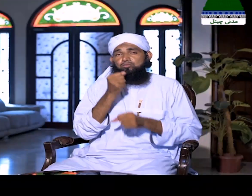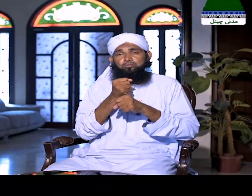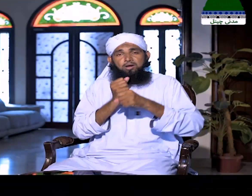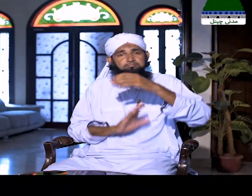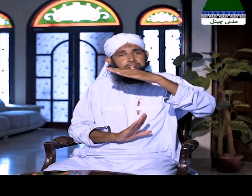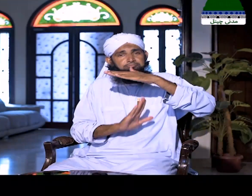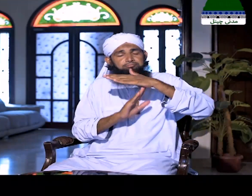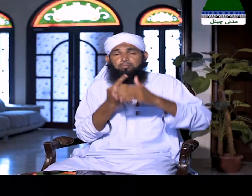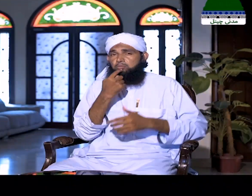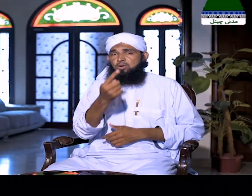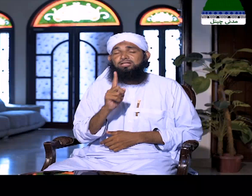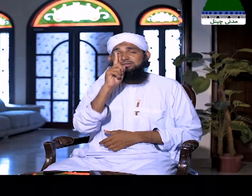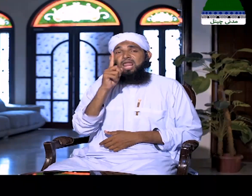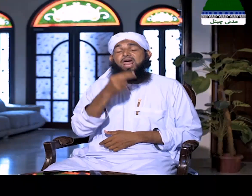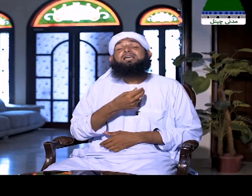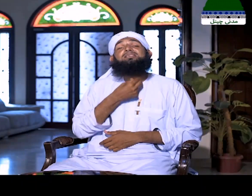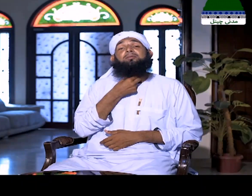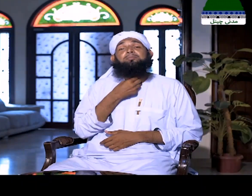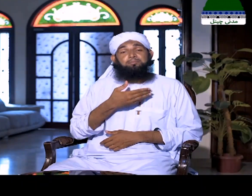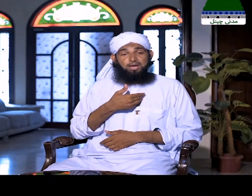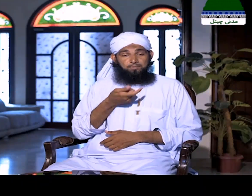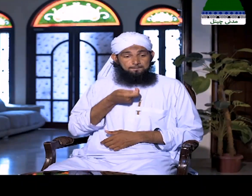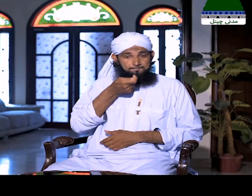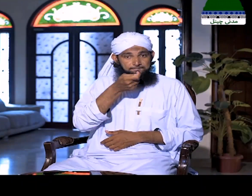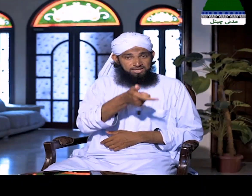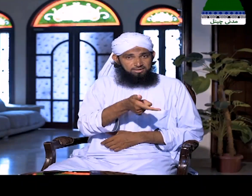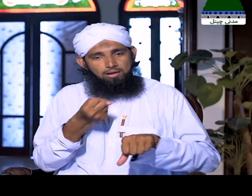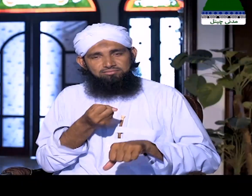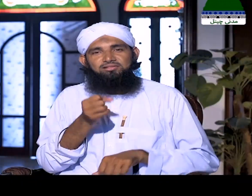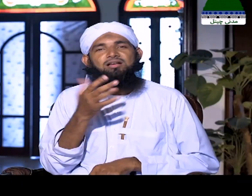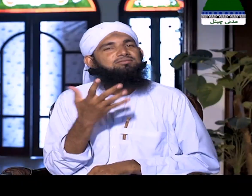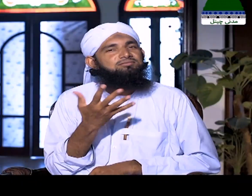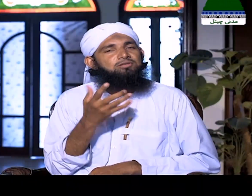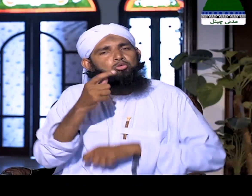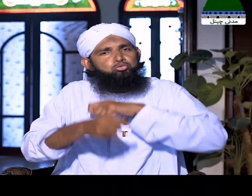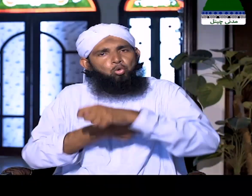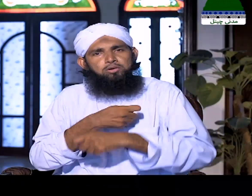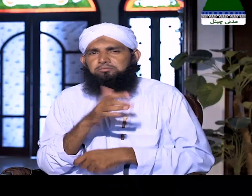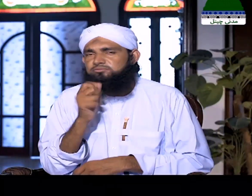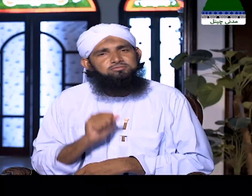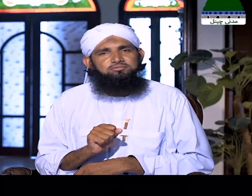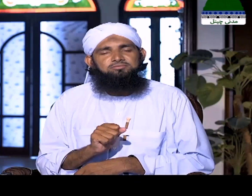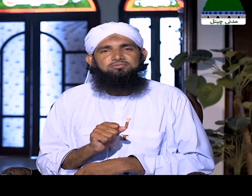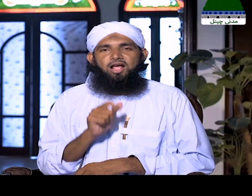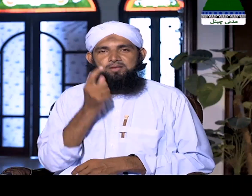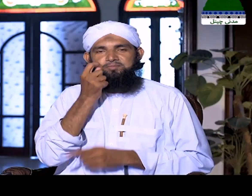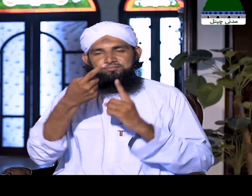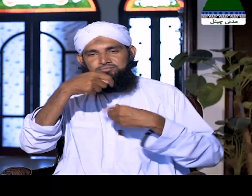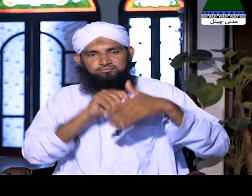اللہ پاک کی قسم جو رقم میں آپ کی خدمت میں پیش کر رہا ہوں یہ مجھے ورثے میں ملی ہے، میں نے اسے ظلماً حاصل نہیں کیا۔